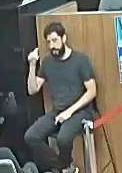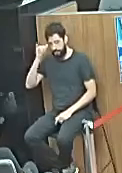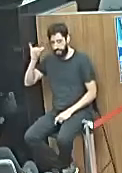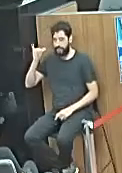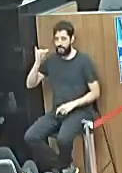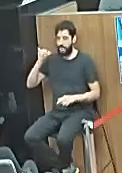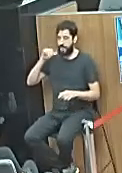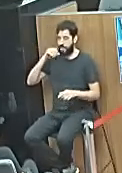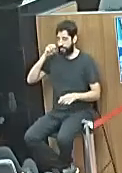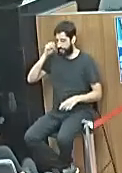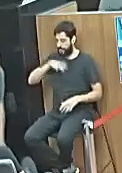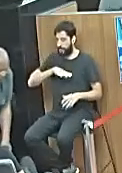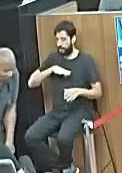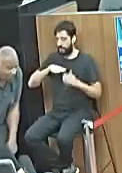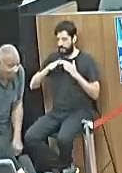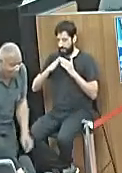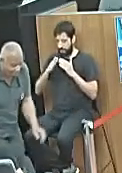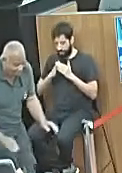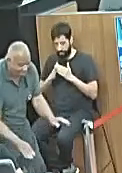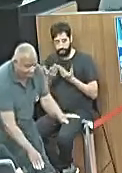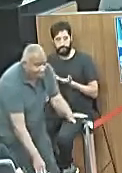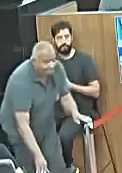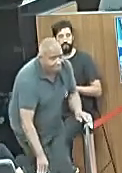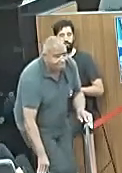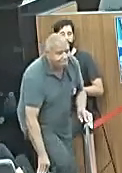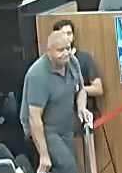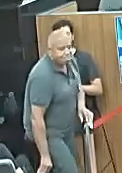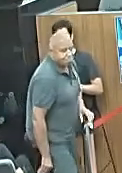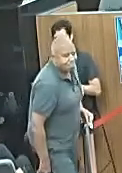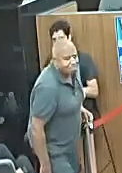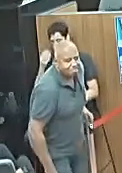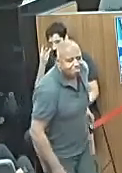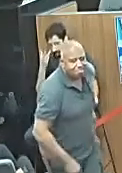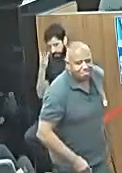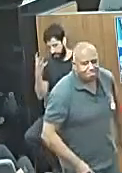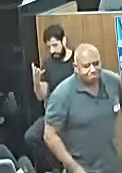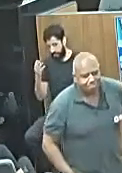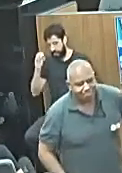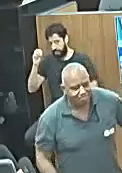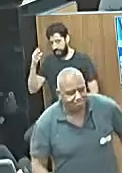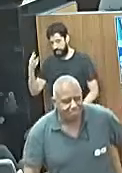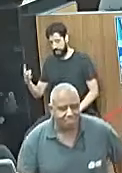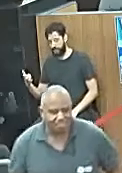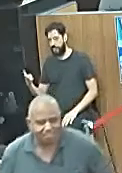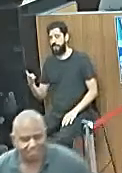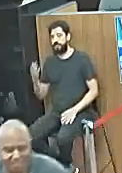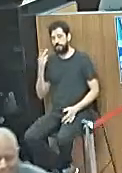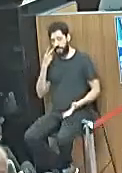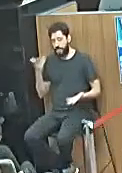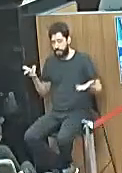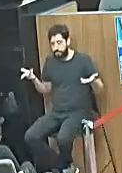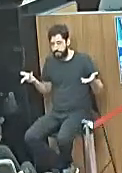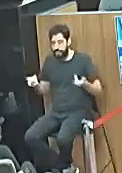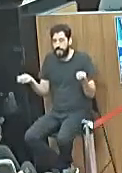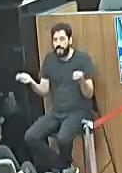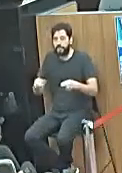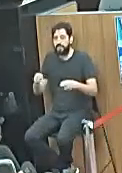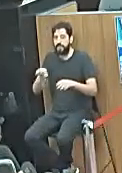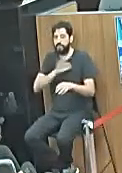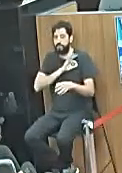doméstica do programa 30 e 40 34 com vistas a promover a capacitação dos policiais militares